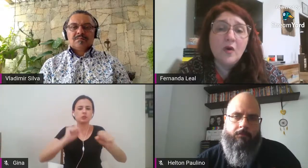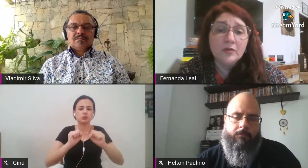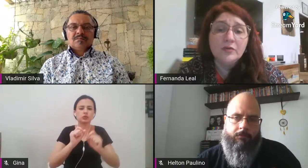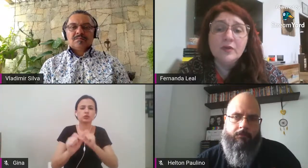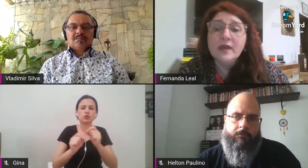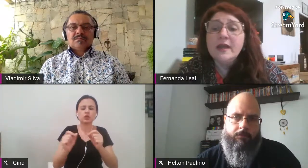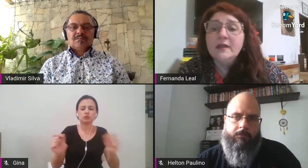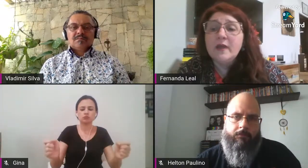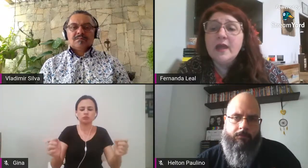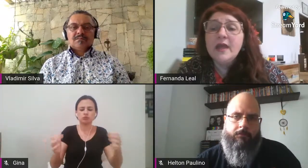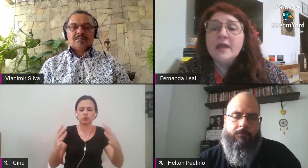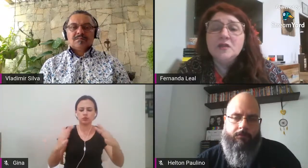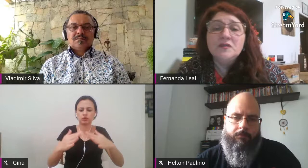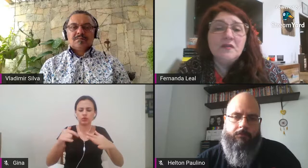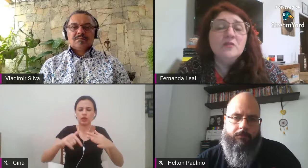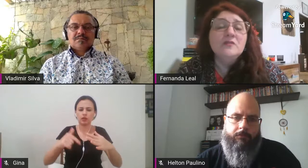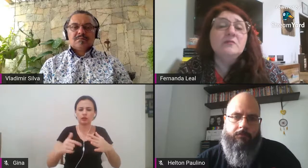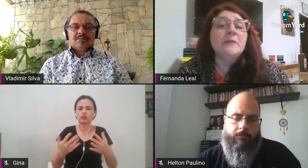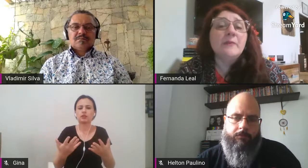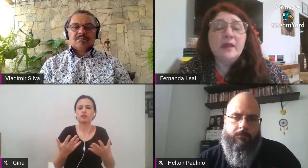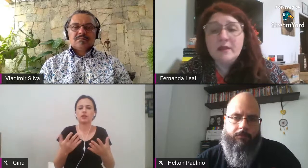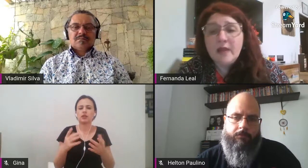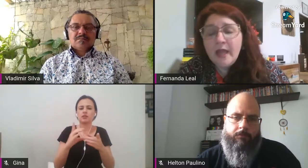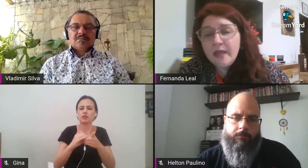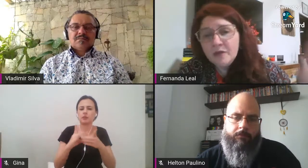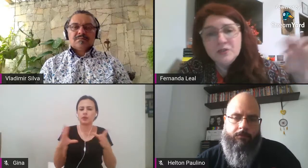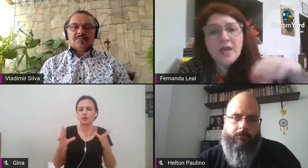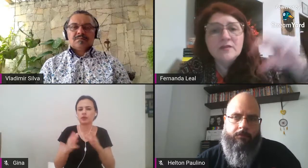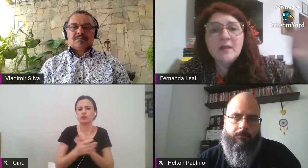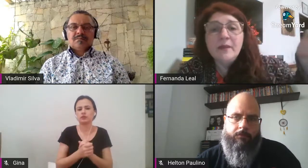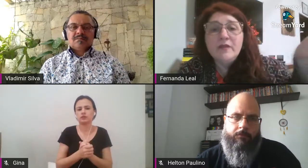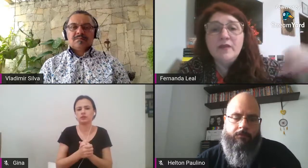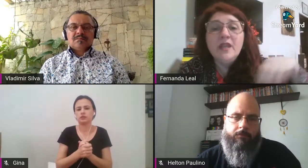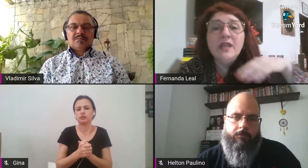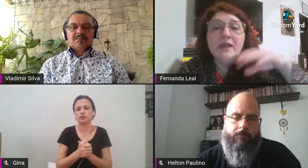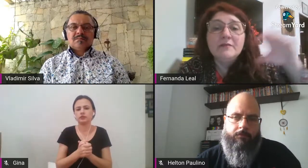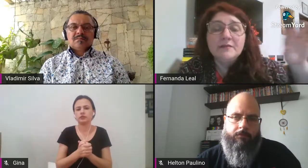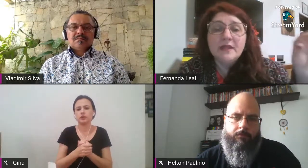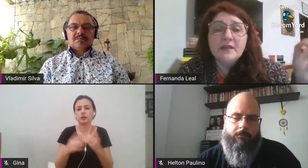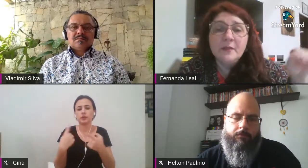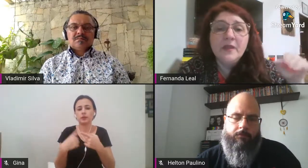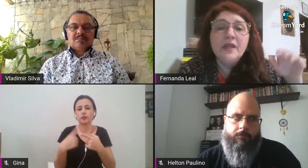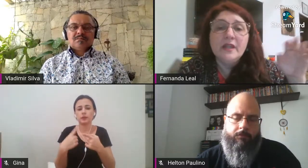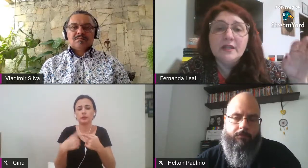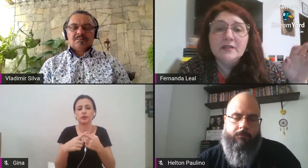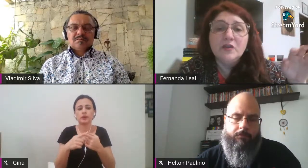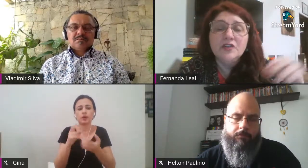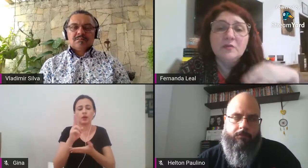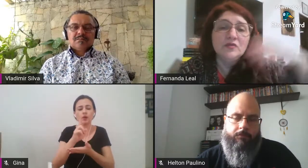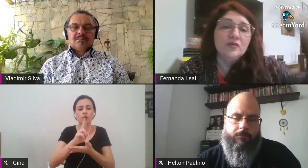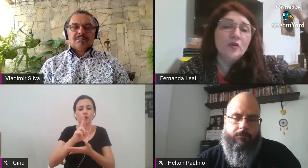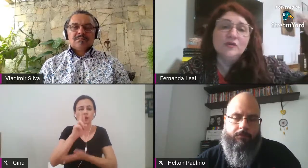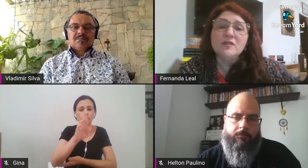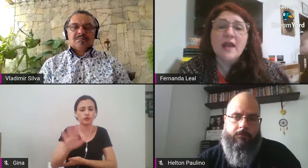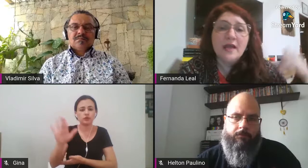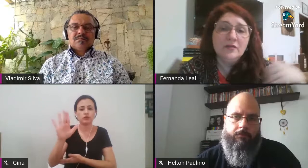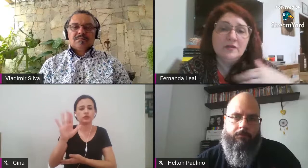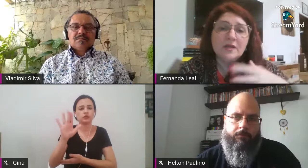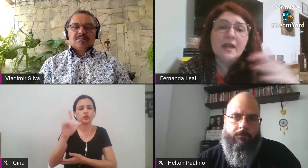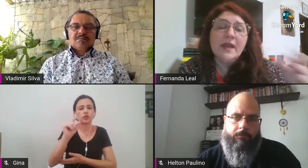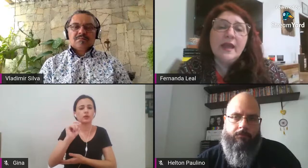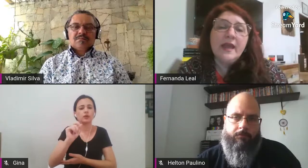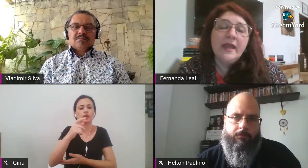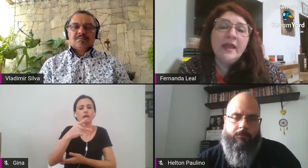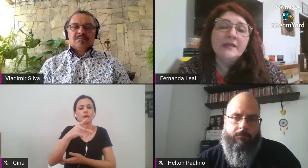eu concordo, né? Nós vivemos também incrustados na periferia, né, de Campina Grande. Nós temos de todos os